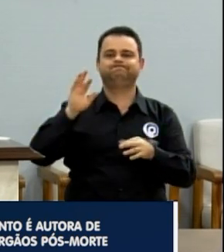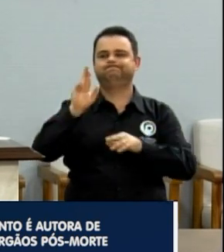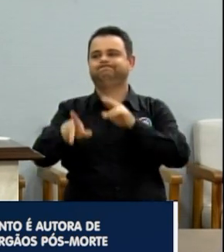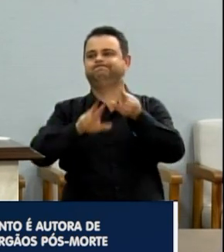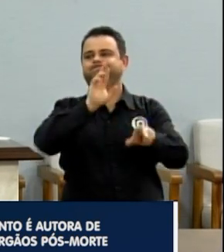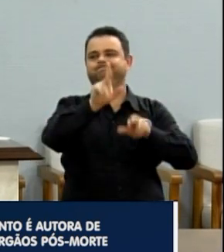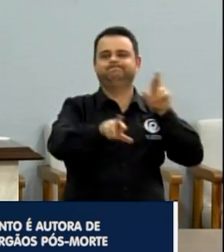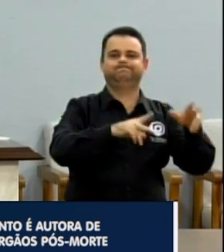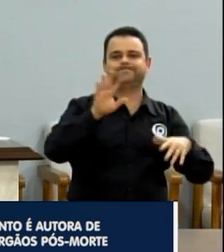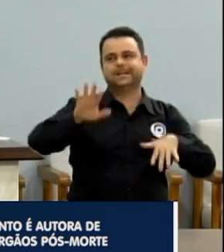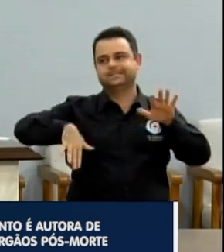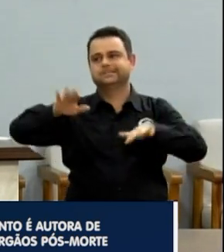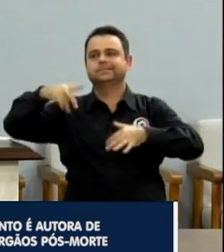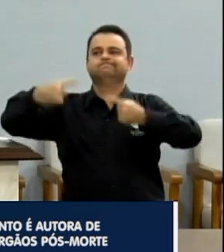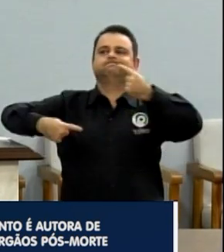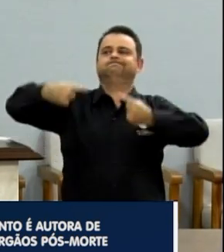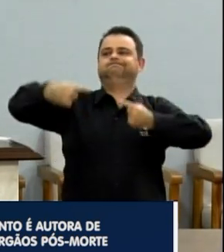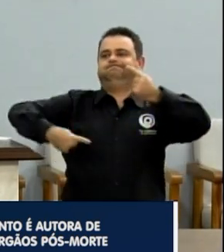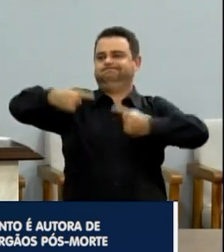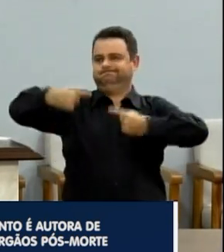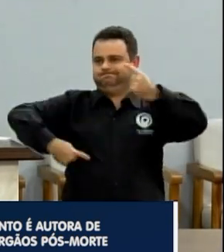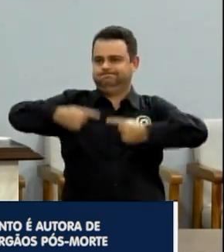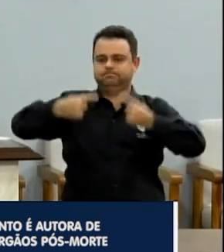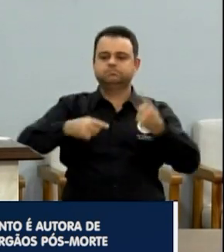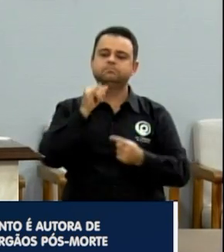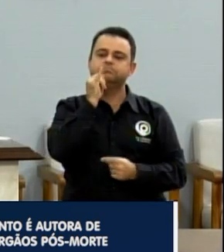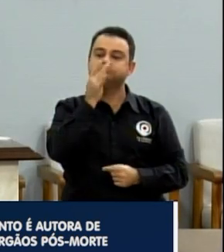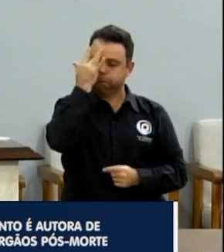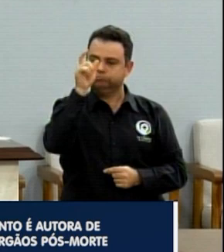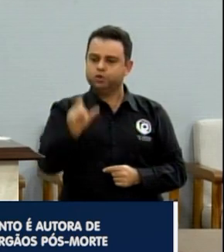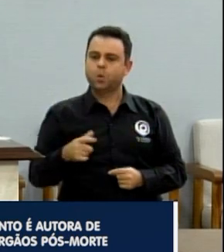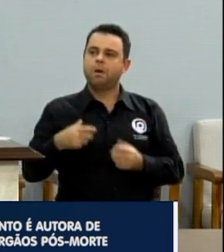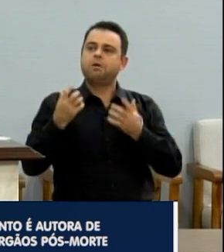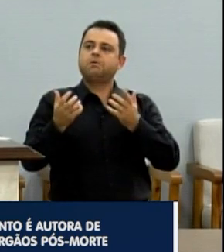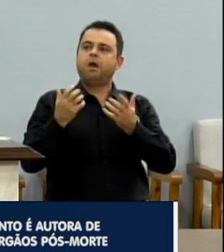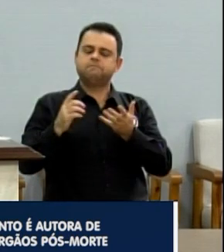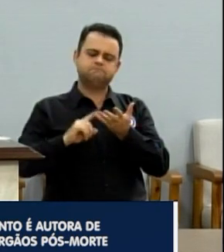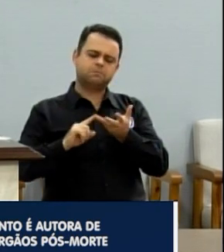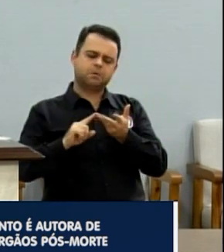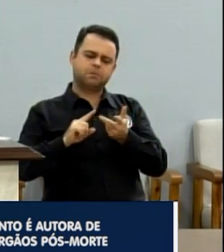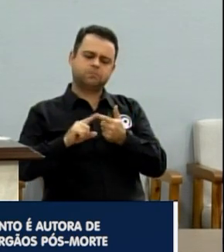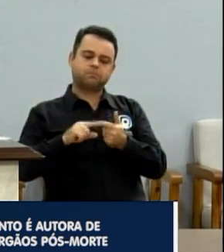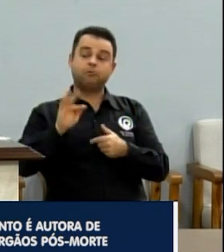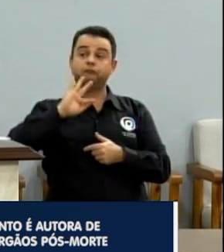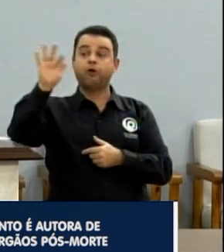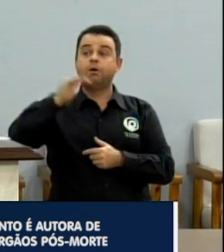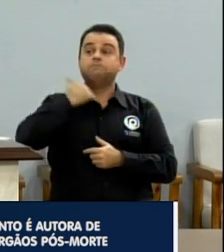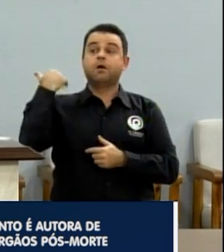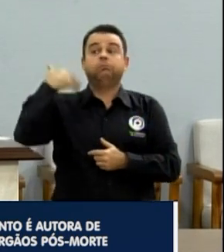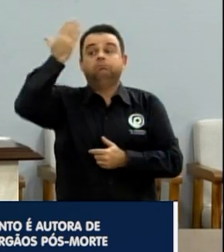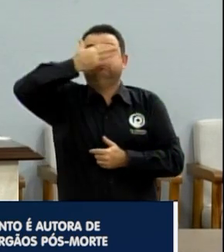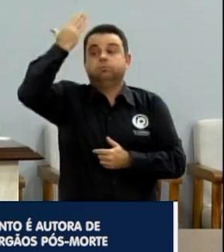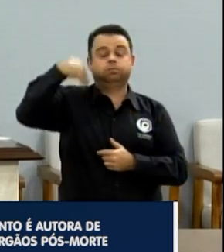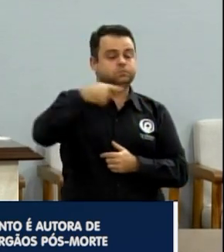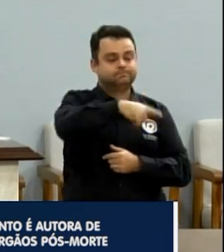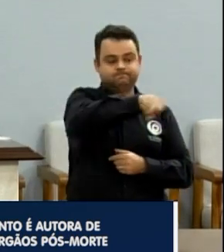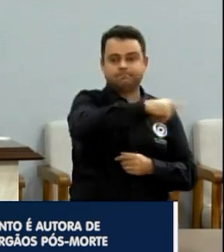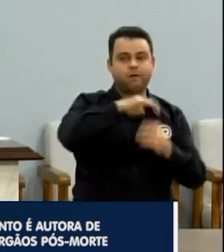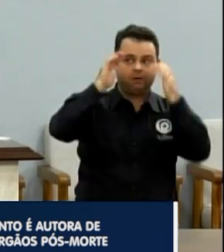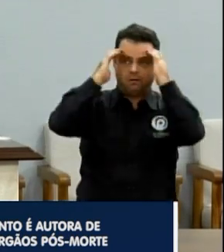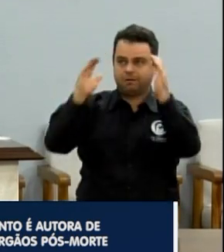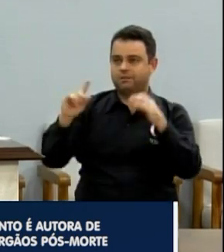respeitada. O direito ao nosso próprio corpo não é respeitado. E há um direito tão pleno, tão absoluto ao ser humano,